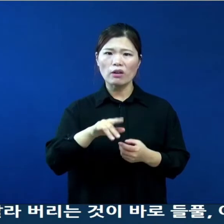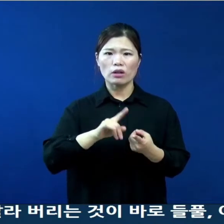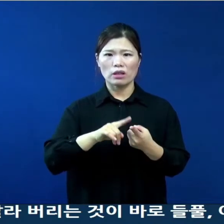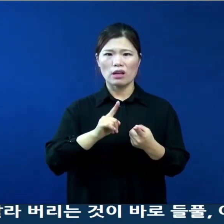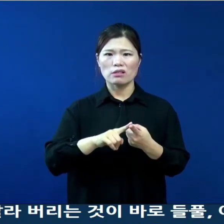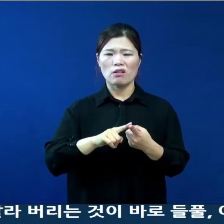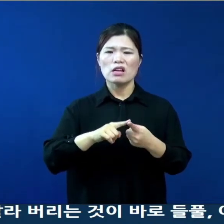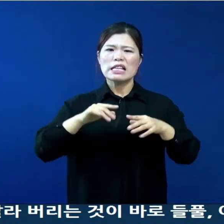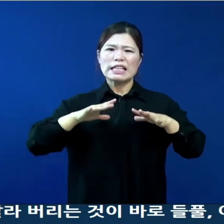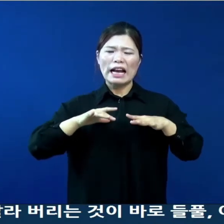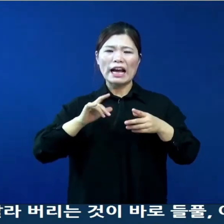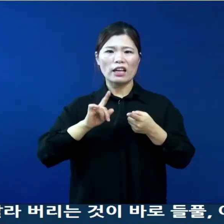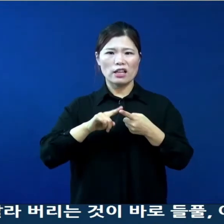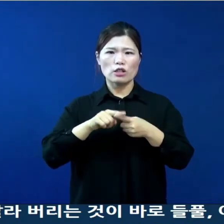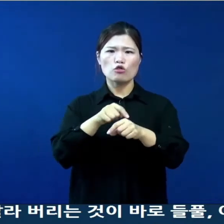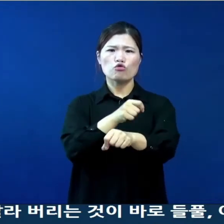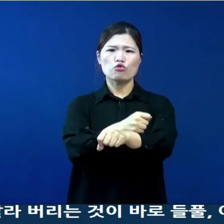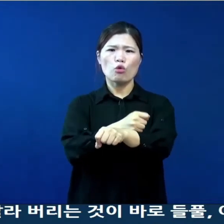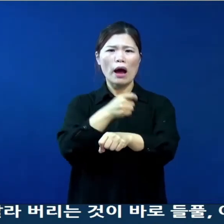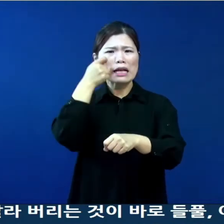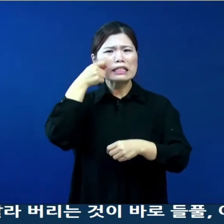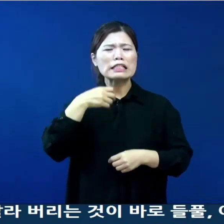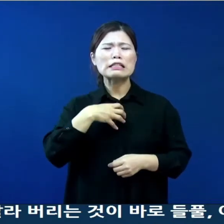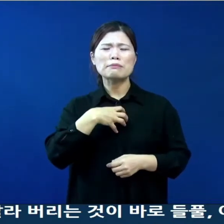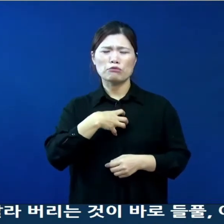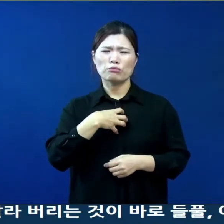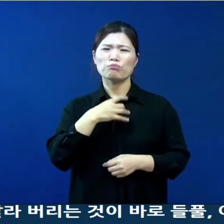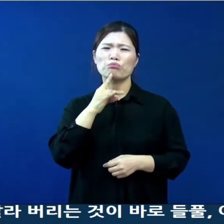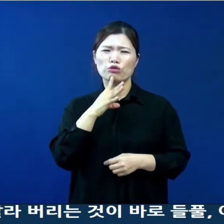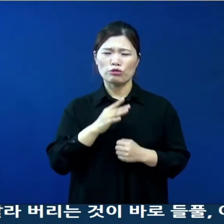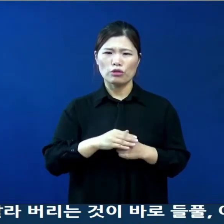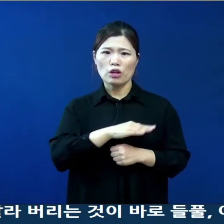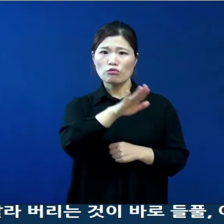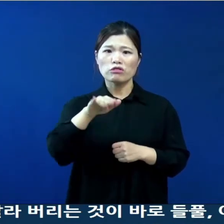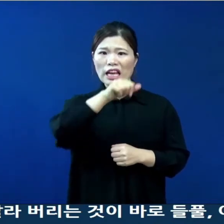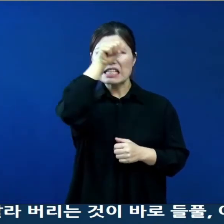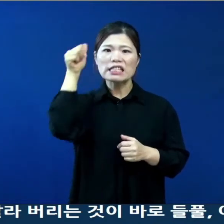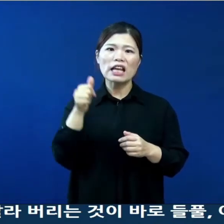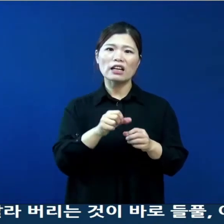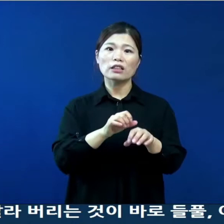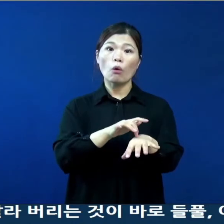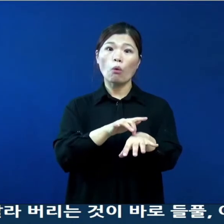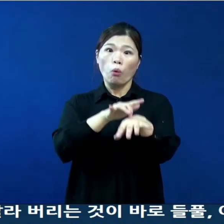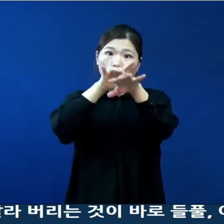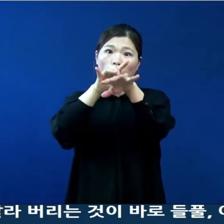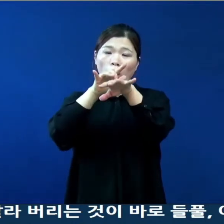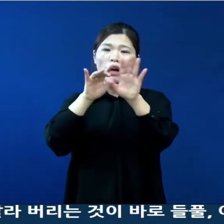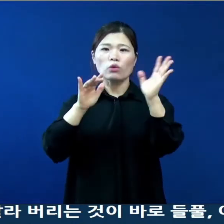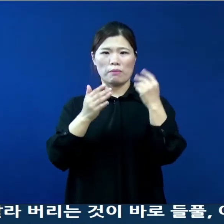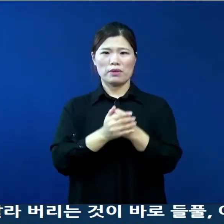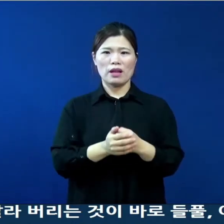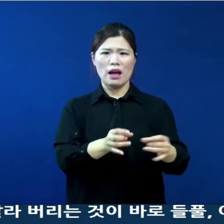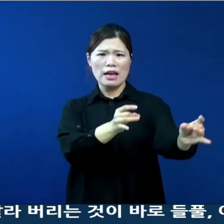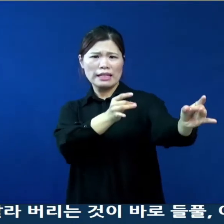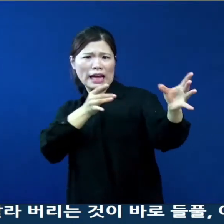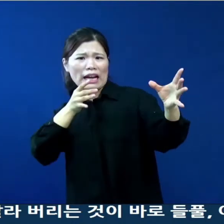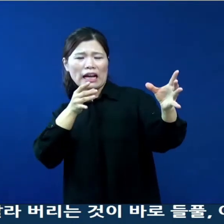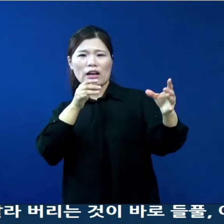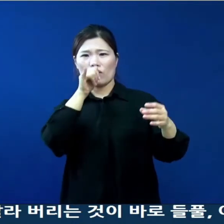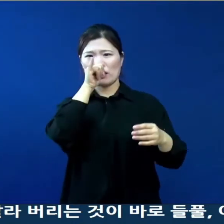슬픔뿐이요 우리가 날아가나이다. 우리의 인생을 화살처럼 빠르게 지나가는